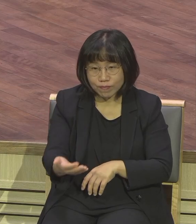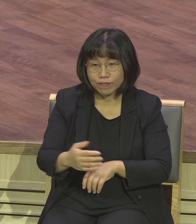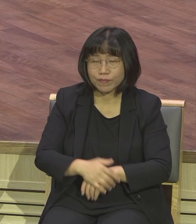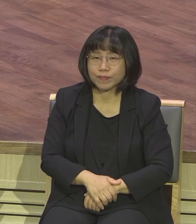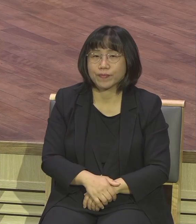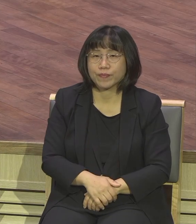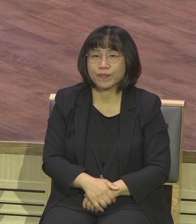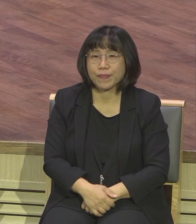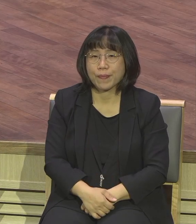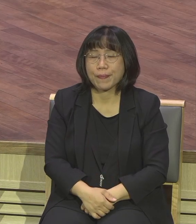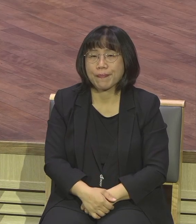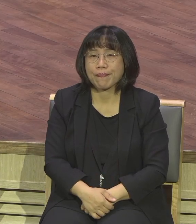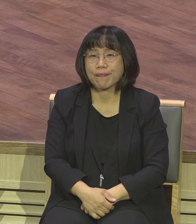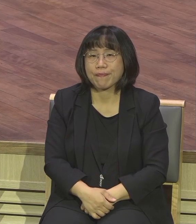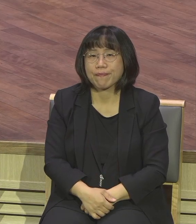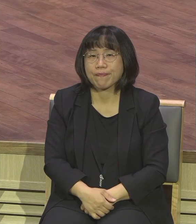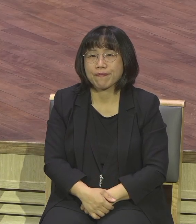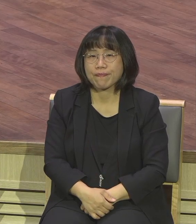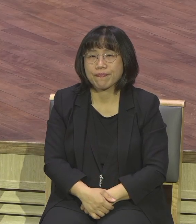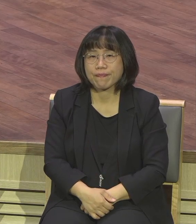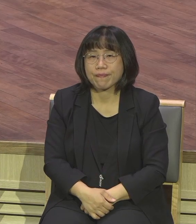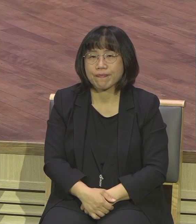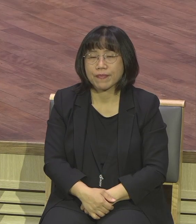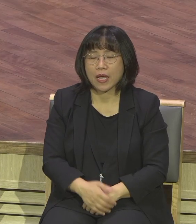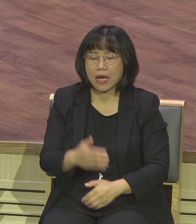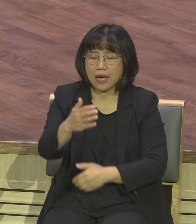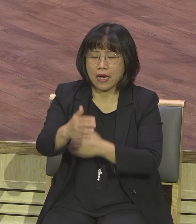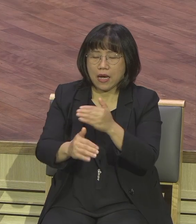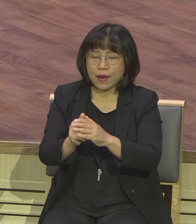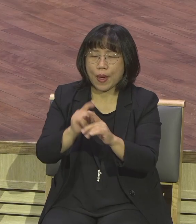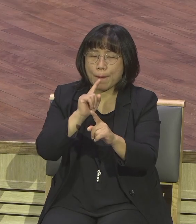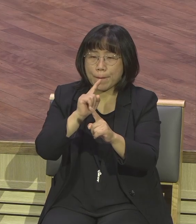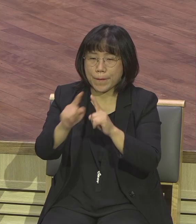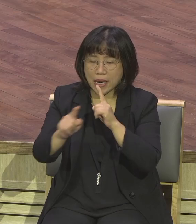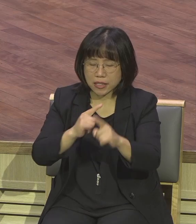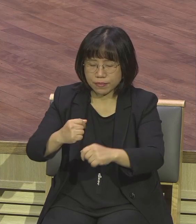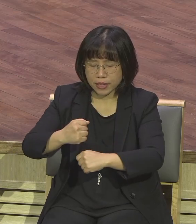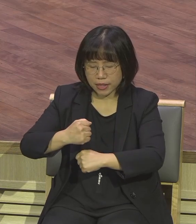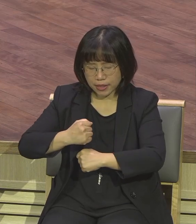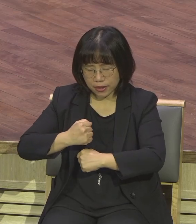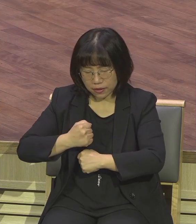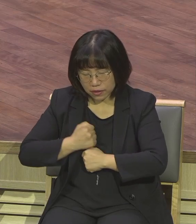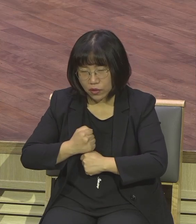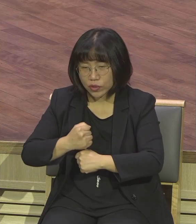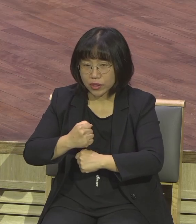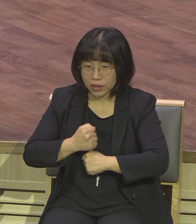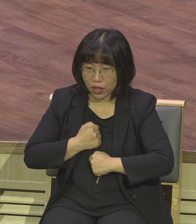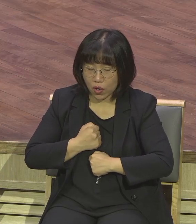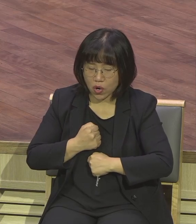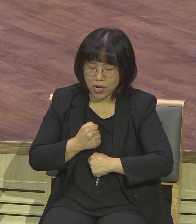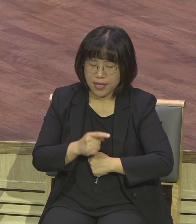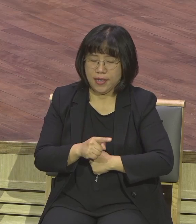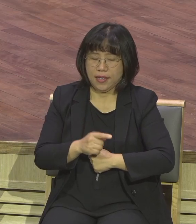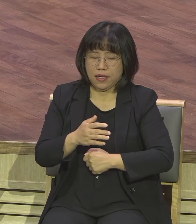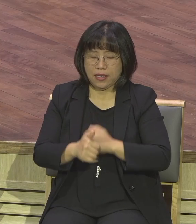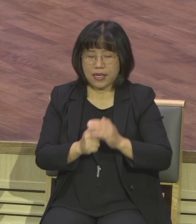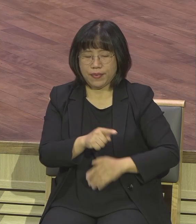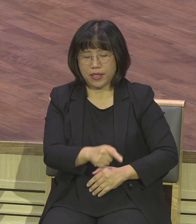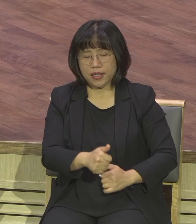한마디로 말하면 왜 그랬냐? 하나님의 말씀을 지키는지 안 지키는지 테스트한